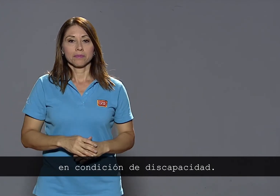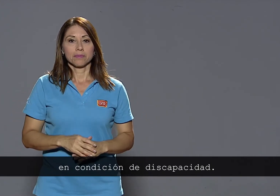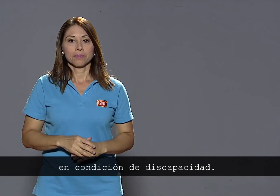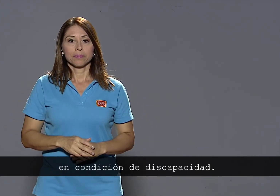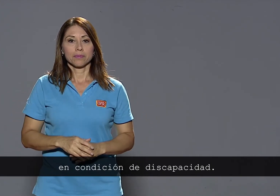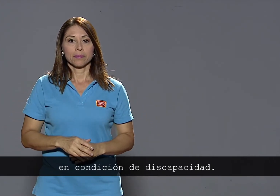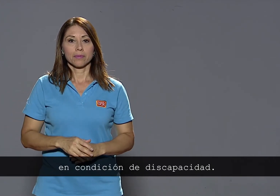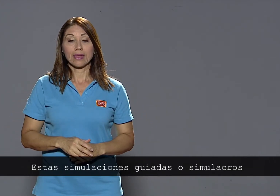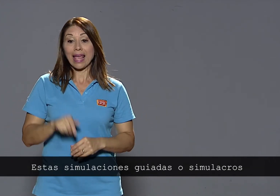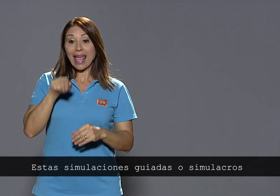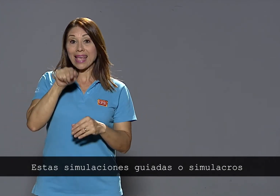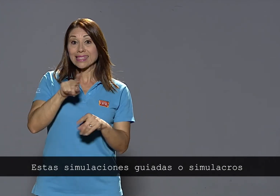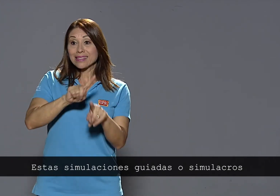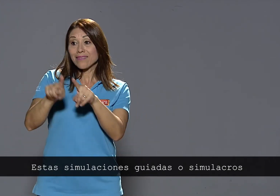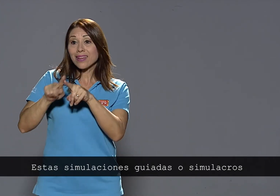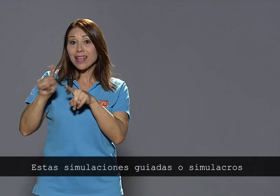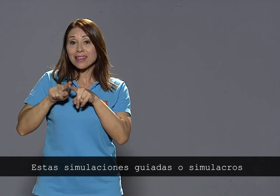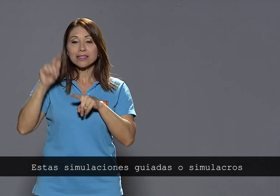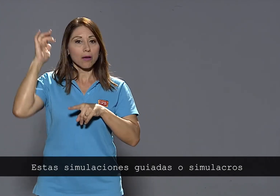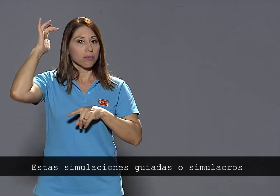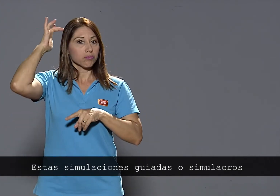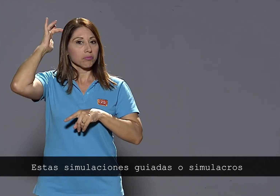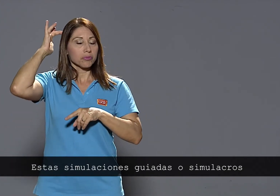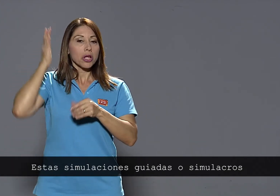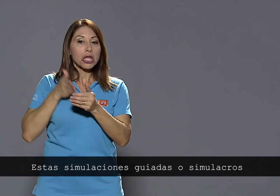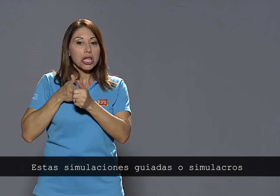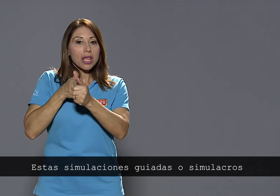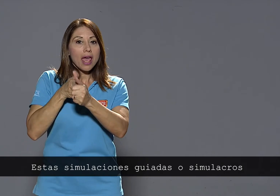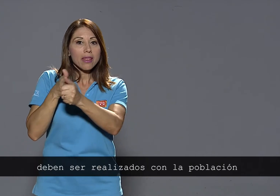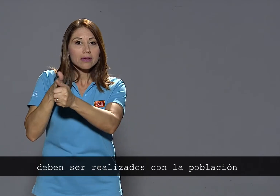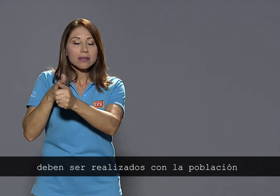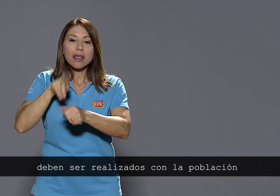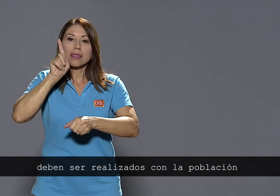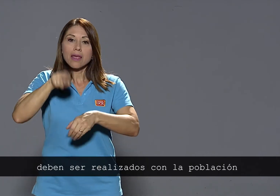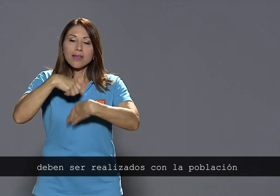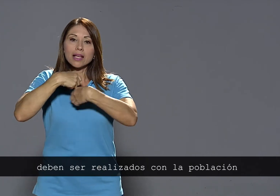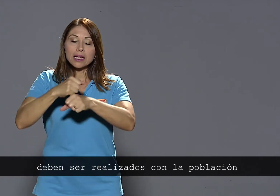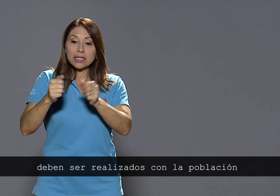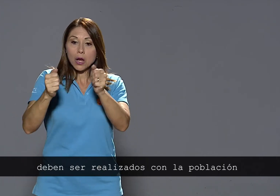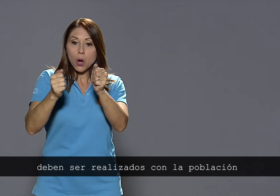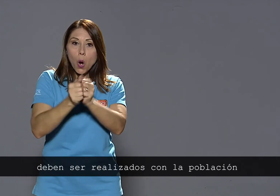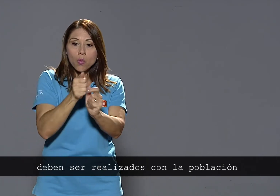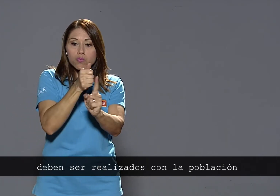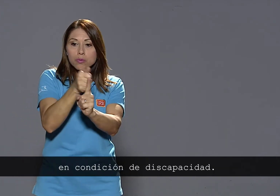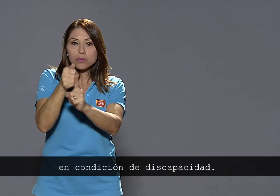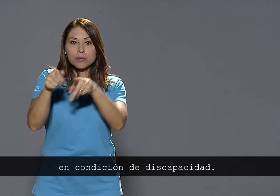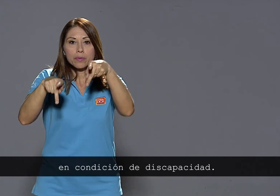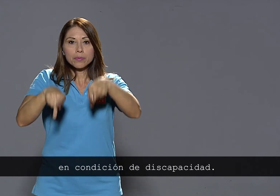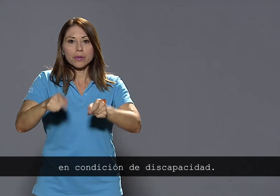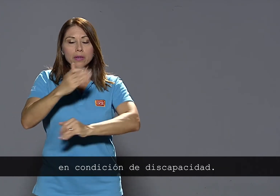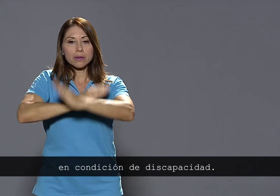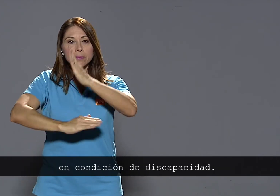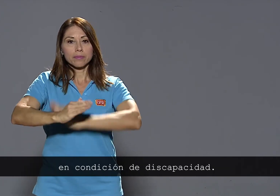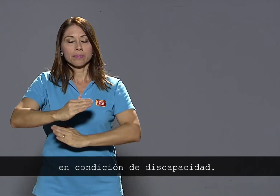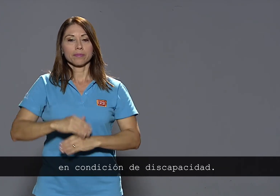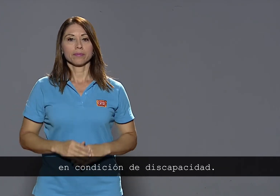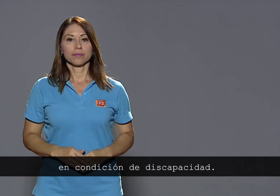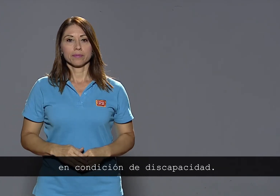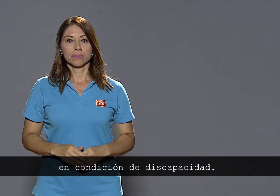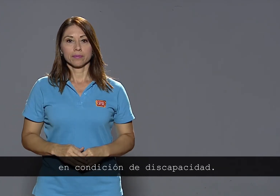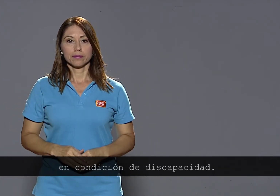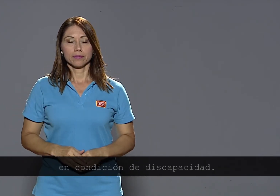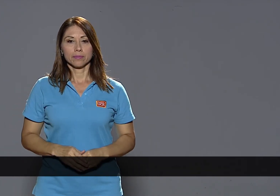discapacidad. Estas simulaciones guiadas o simulacros deben ser realizados con la población en condición de